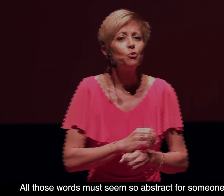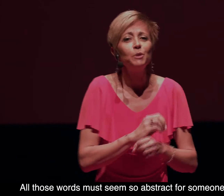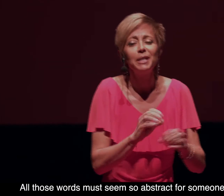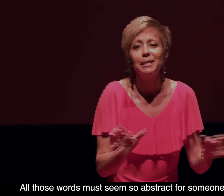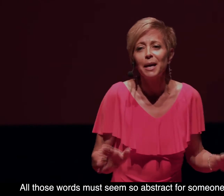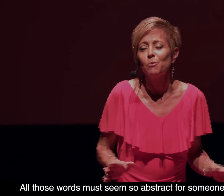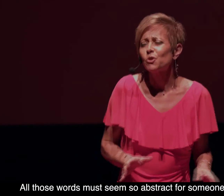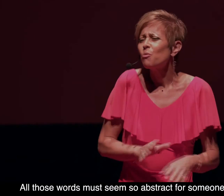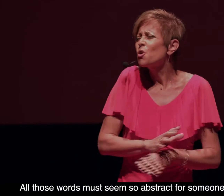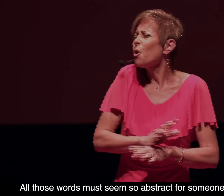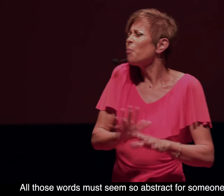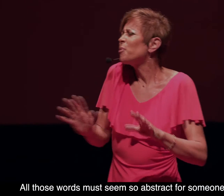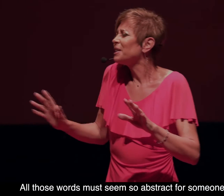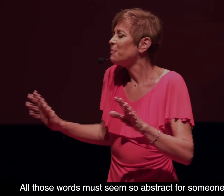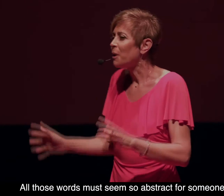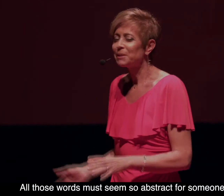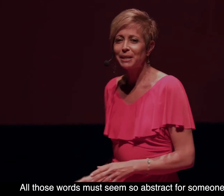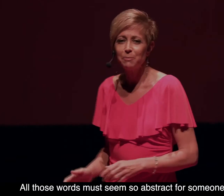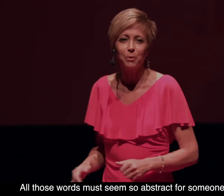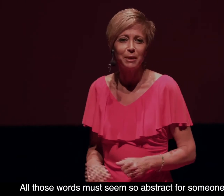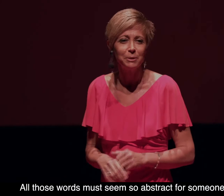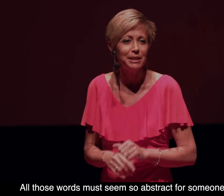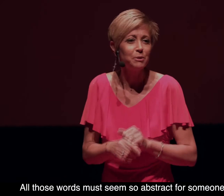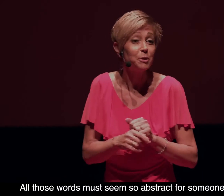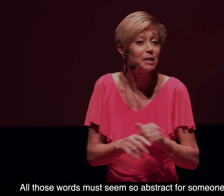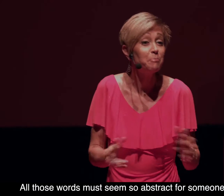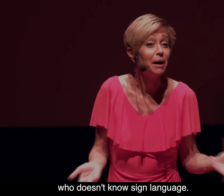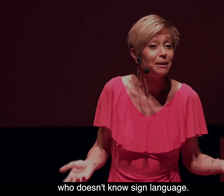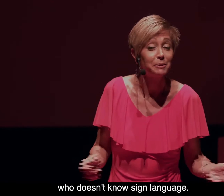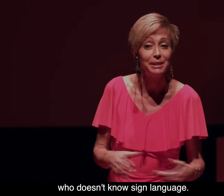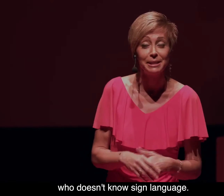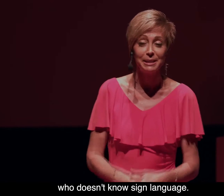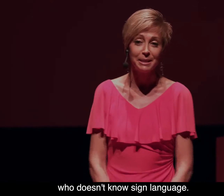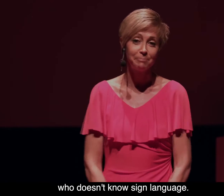Tous ces termes semblent complètement abstraits pour une personne qui ne connaît pas la langue des signes.